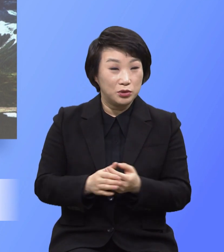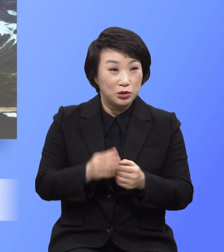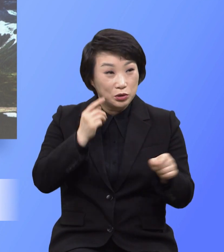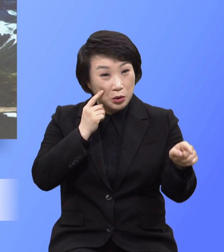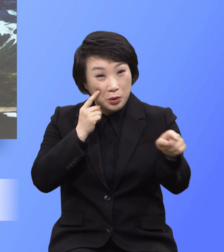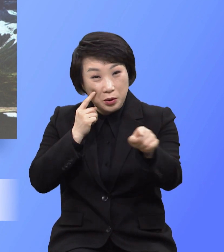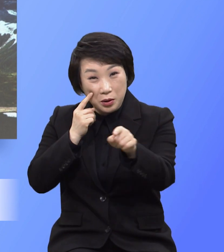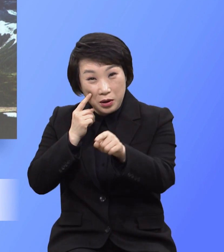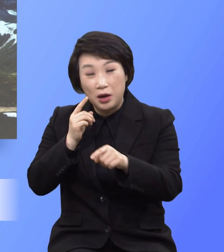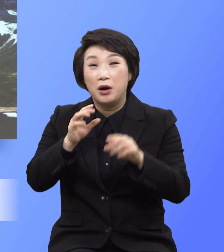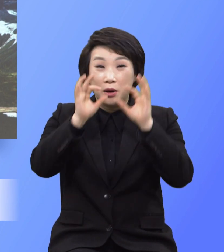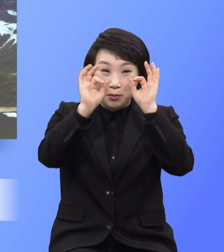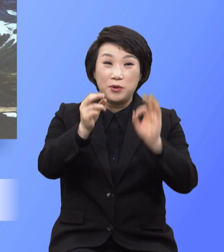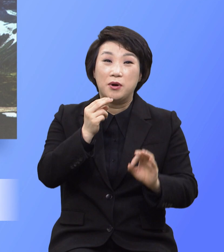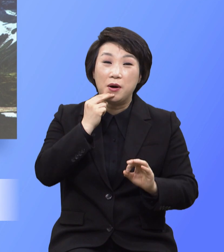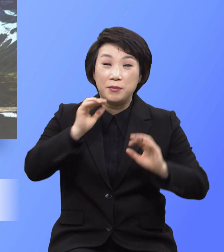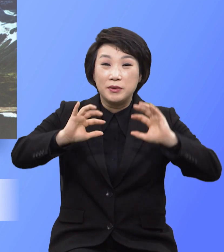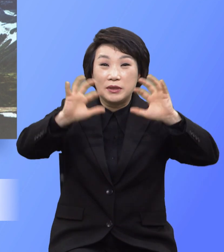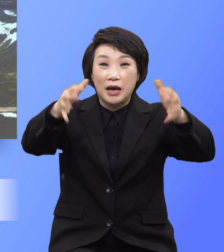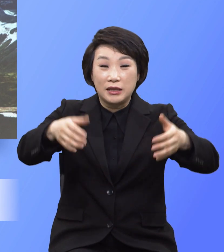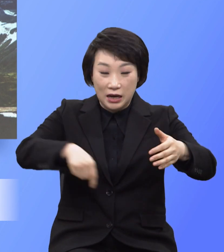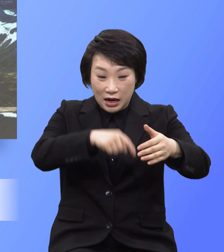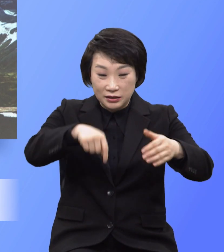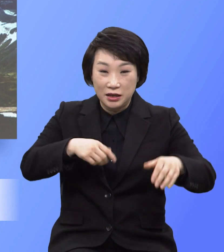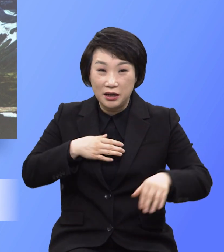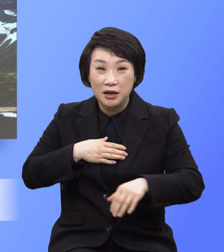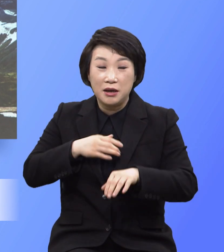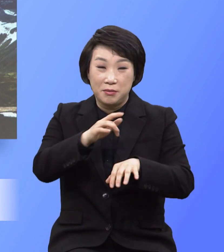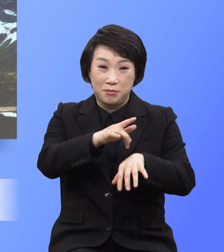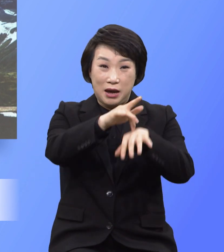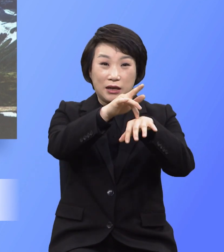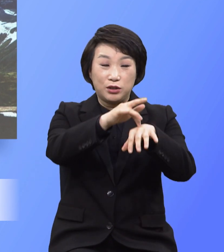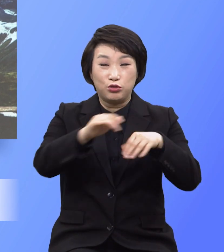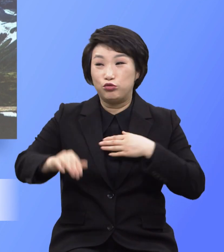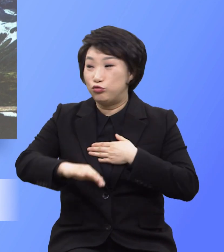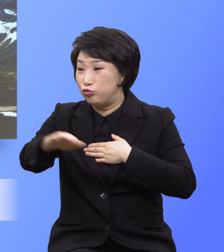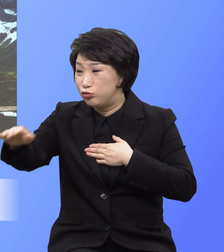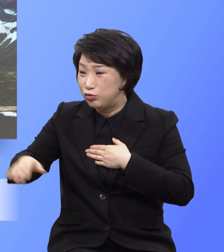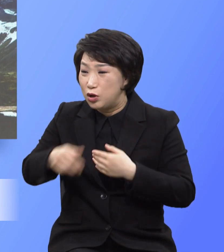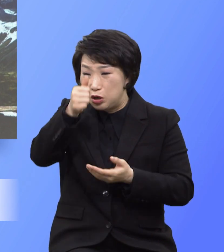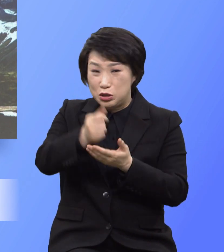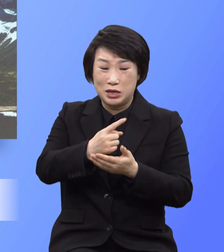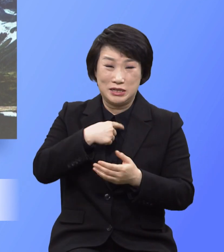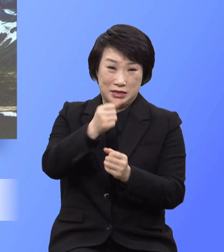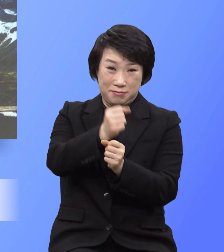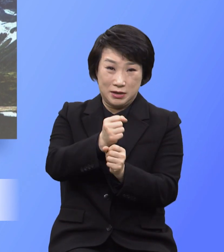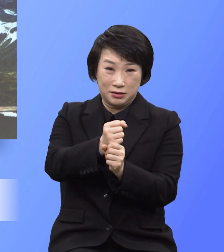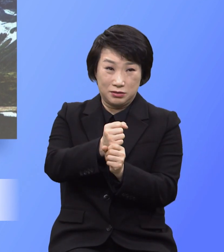보이지 않는 세계 속에 마귀는 우리를 죄짓게 하여